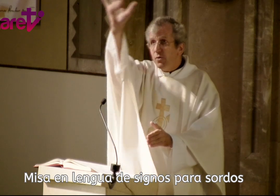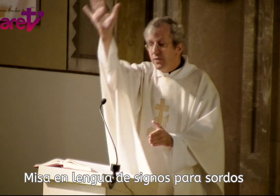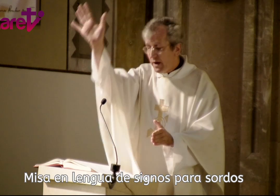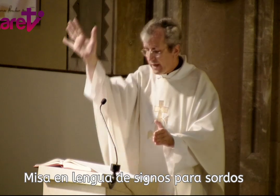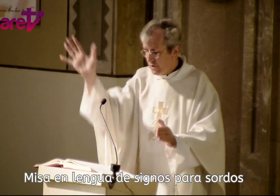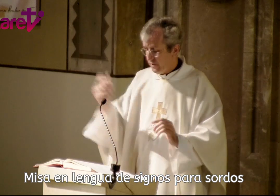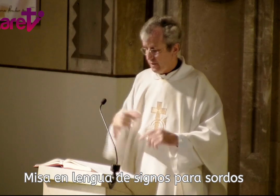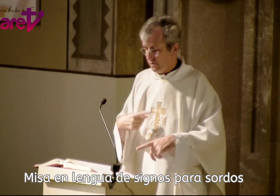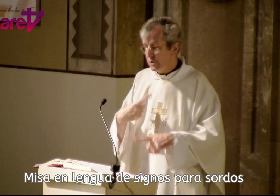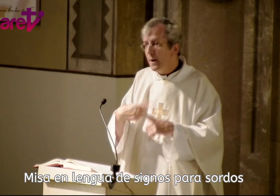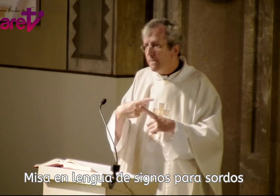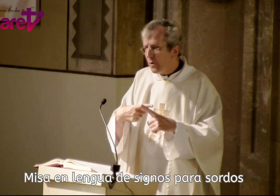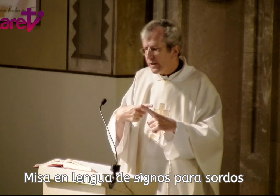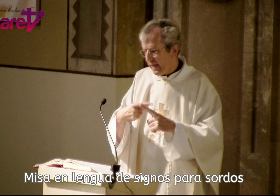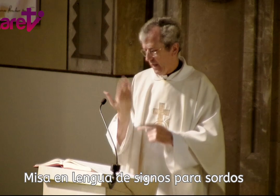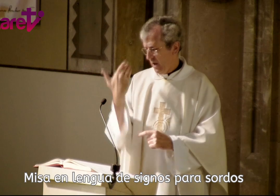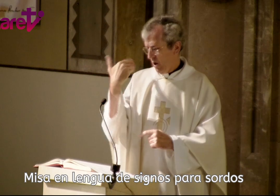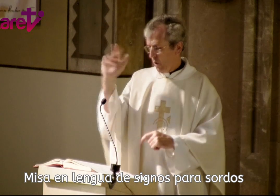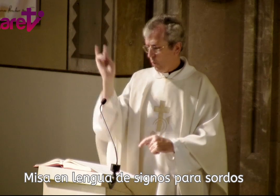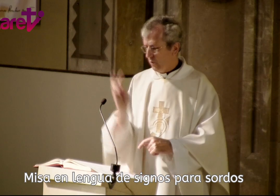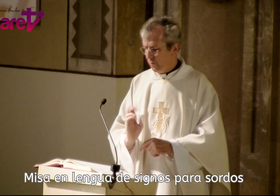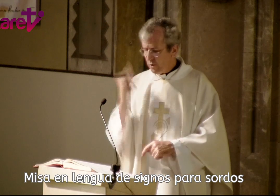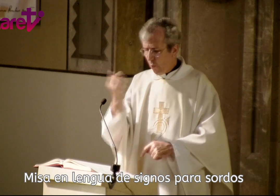del reino de Dios. ¿Por qué? Cuando vino Juan,